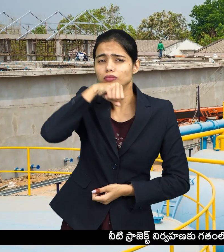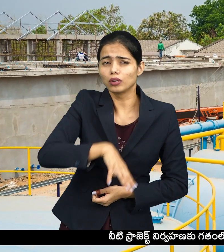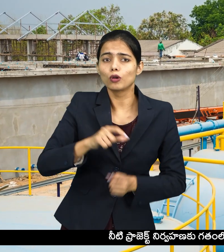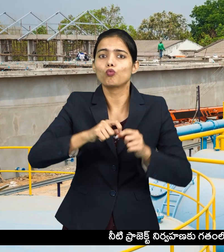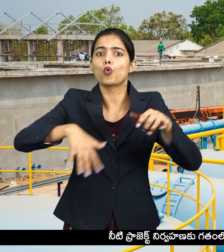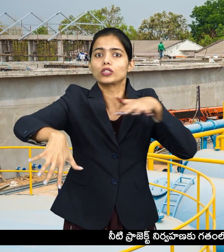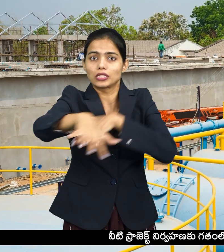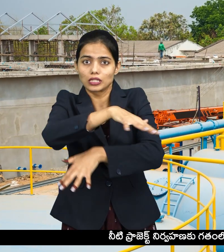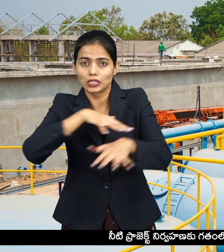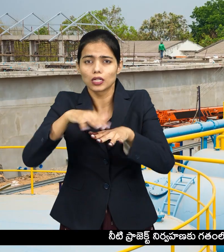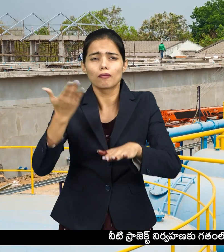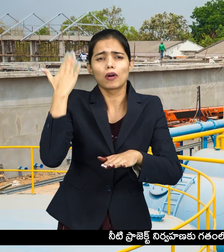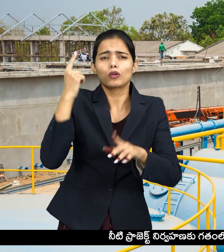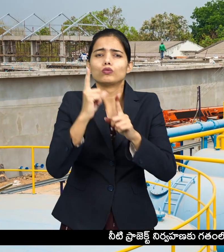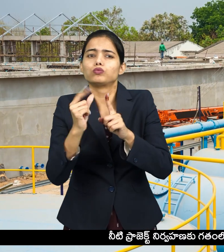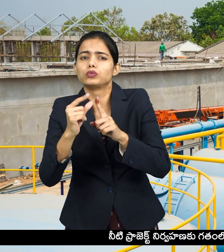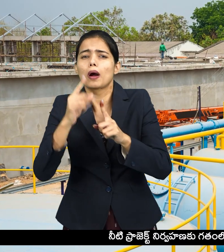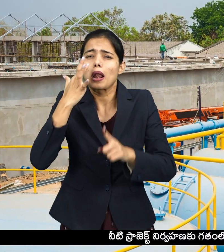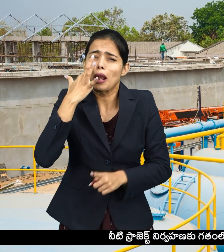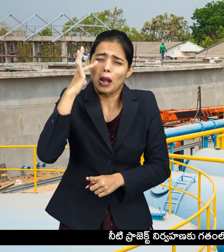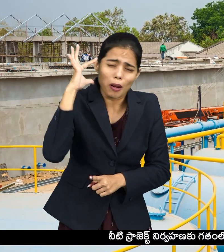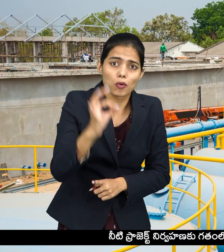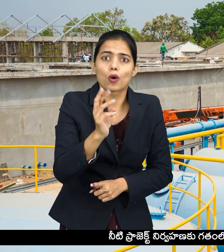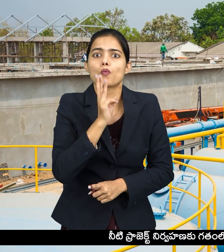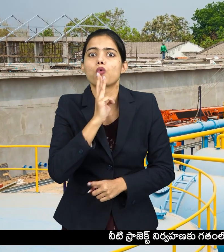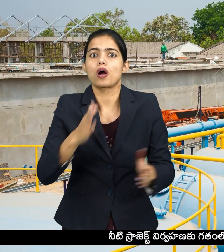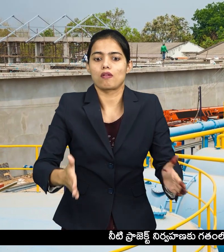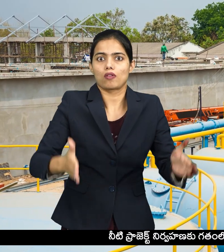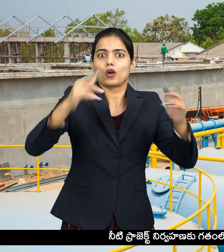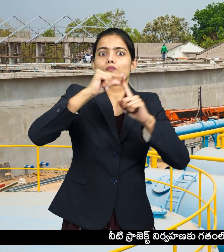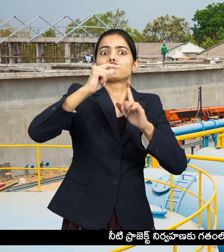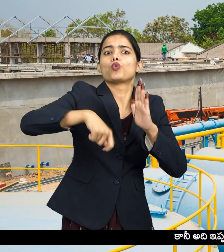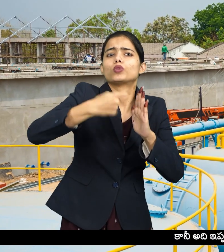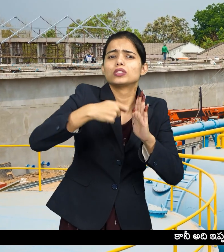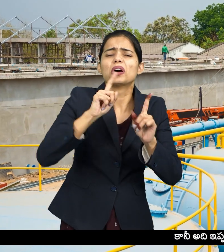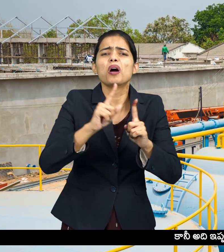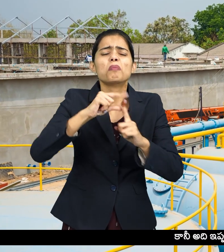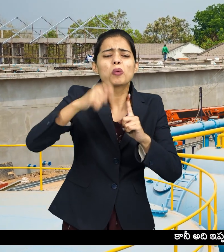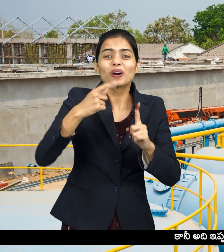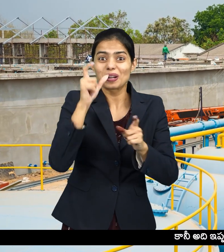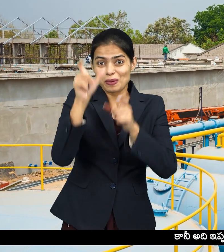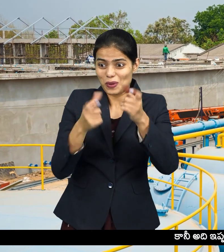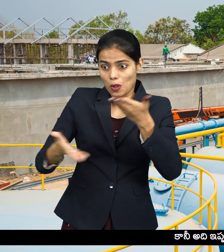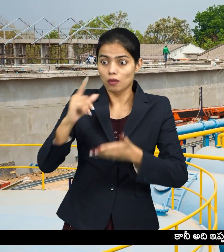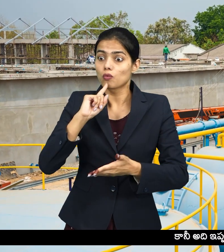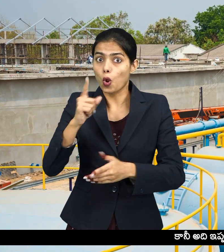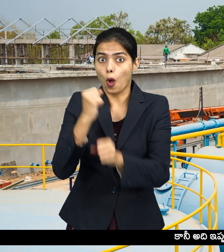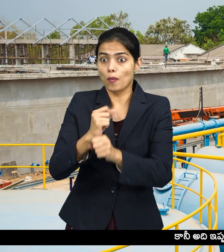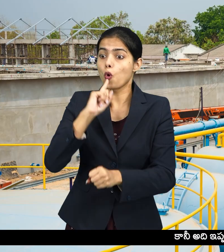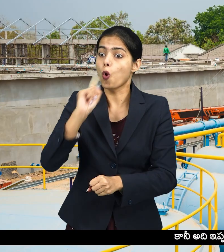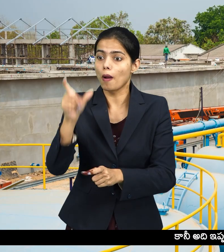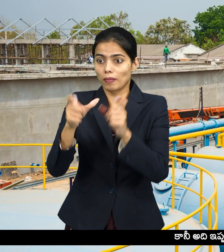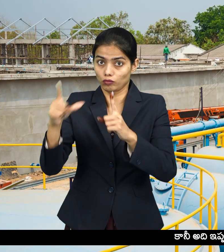నీటి ప్రాజెక్ట్ నిర్వహణకు గతంలో ఒక యోజన సంస్థ సహాయం చేసింది, కానీ అది ఇప్పుడు పనిచేయటం